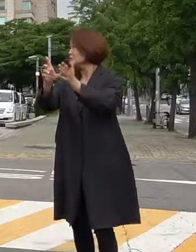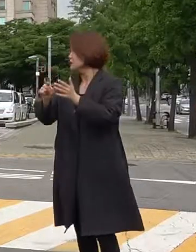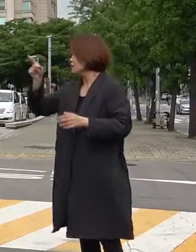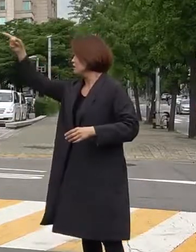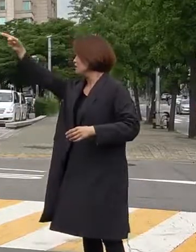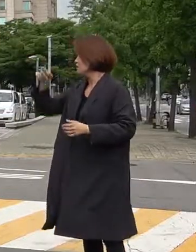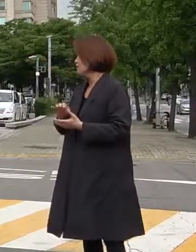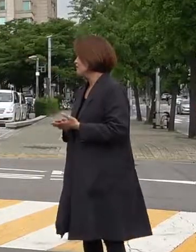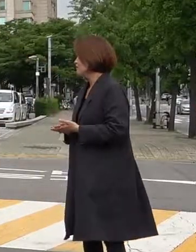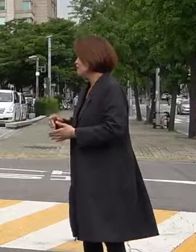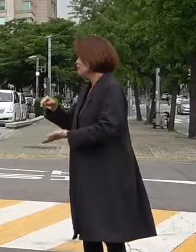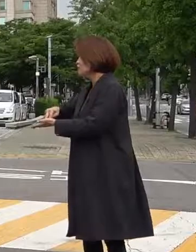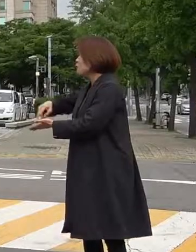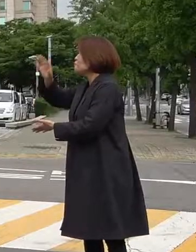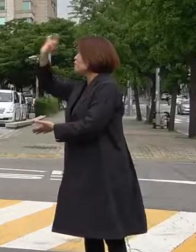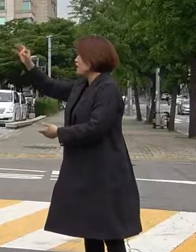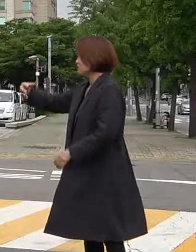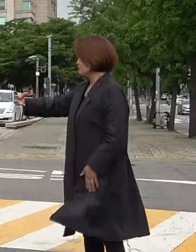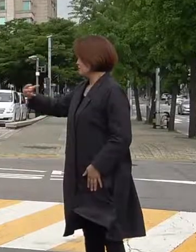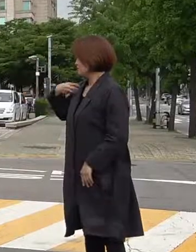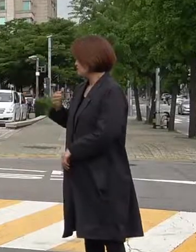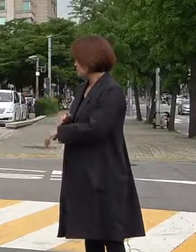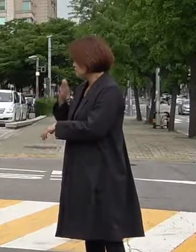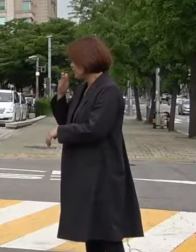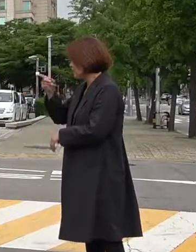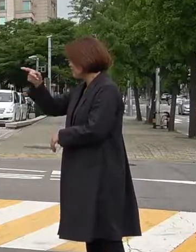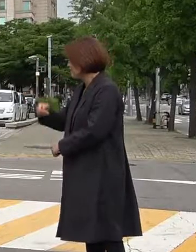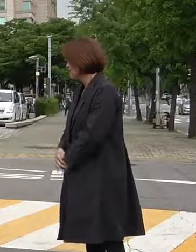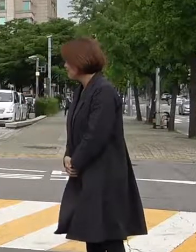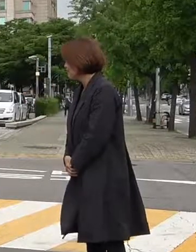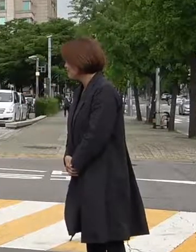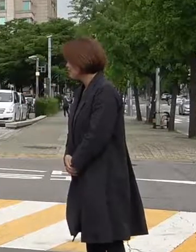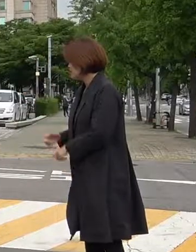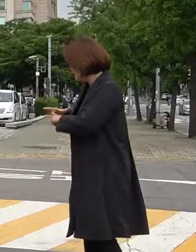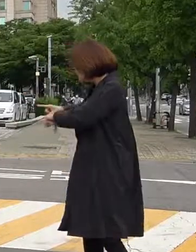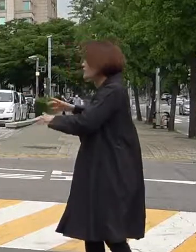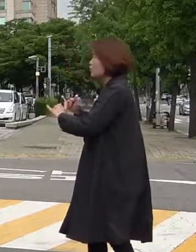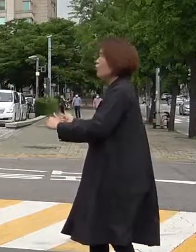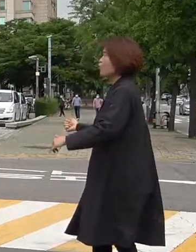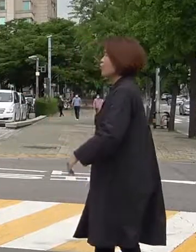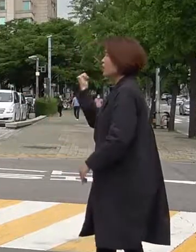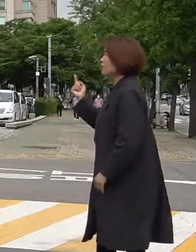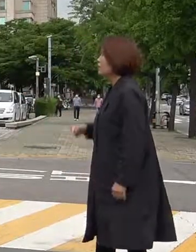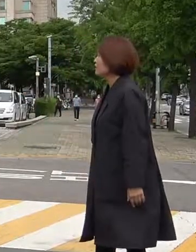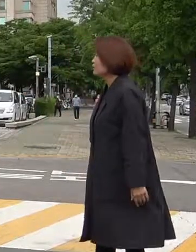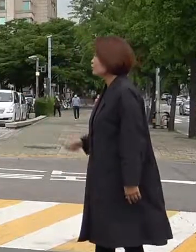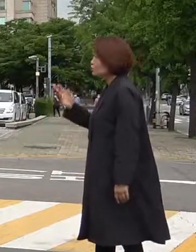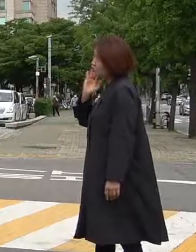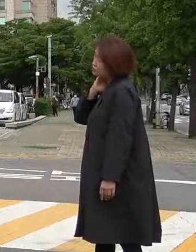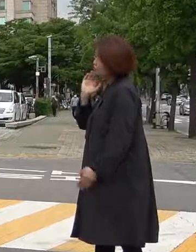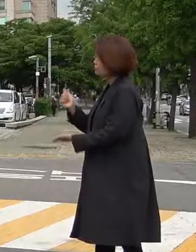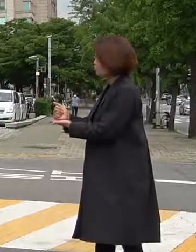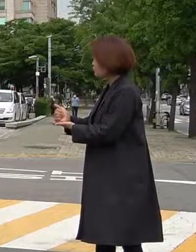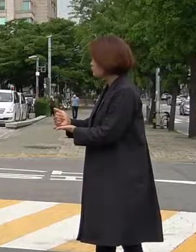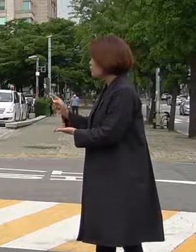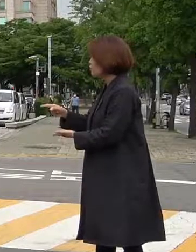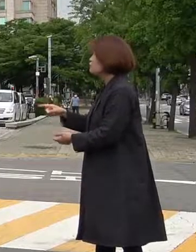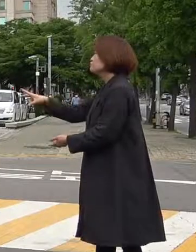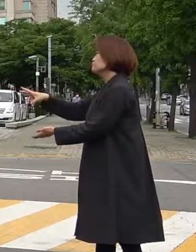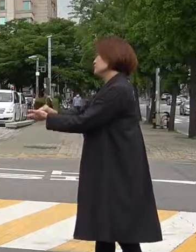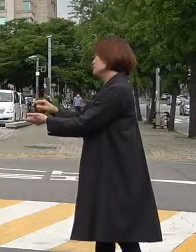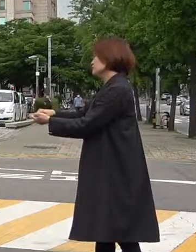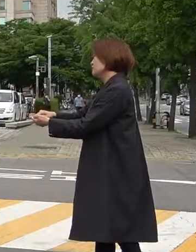재난 주간방송사로서의 책임을 방기했습니다. 그래서 일반 시민들도 화가 났고 심지어 대통령까지 이 문제를